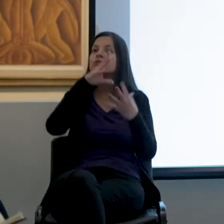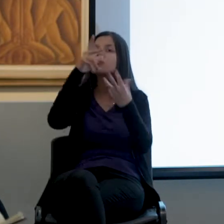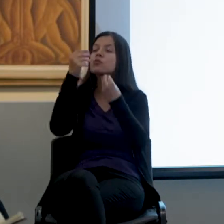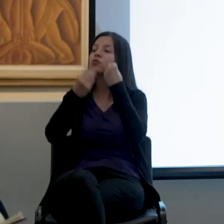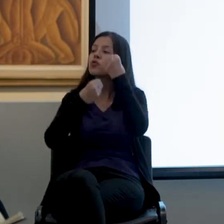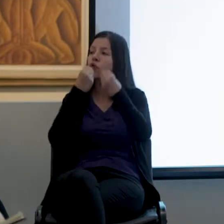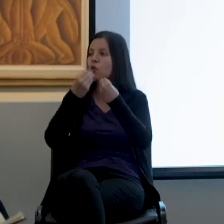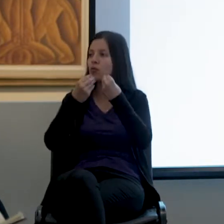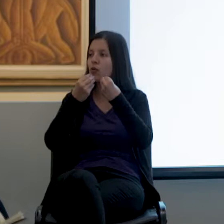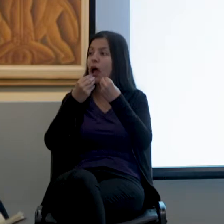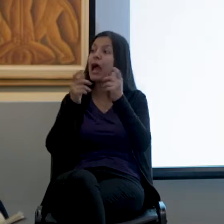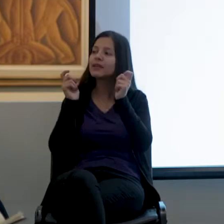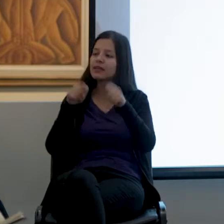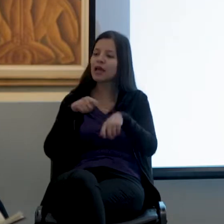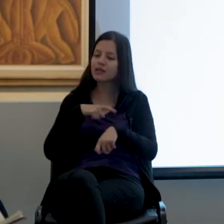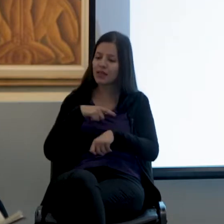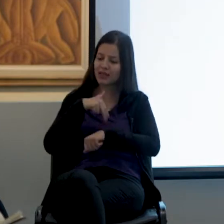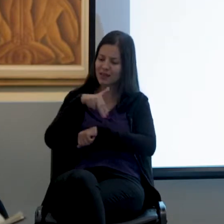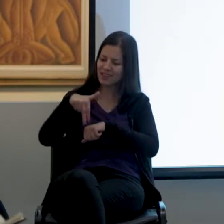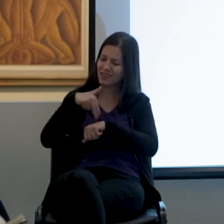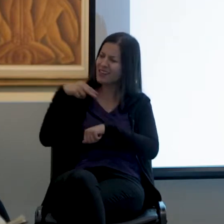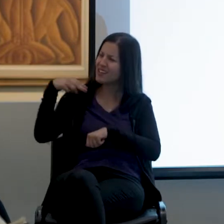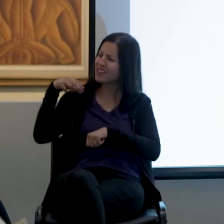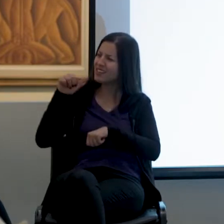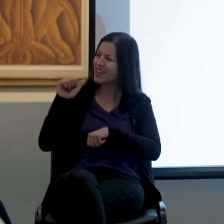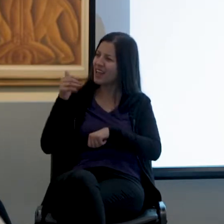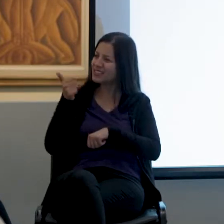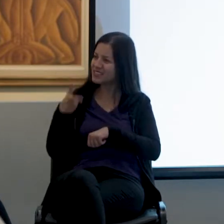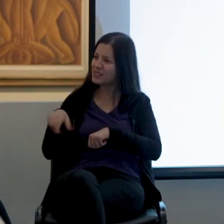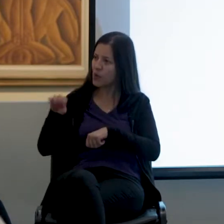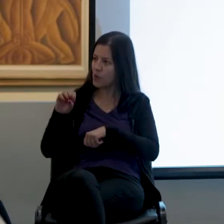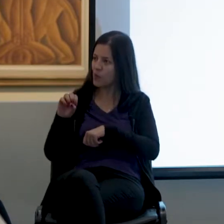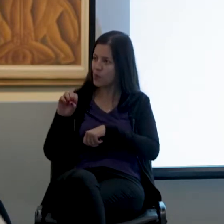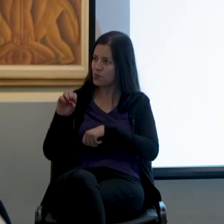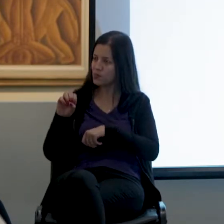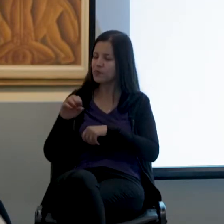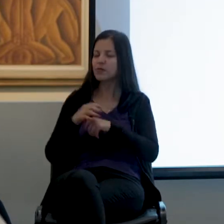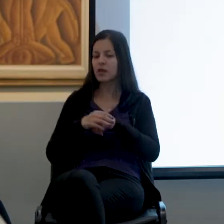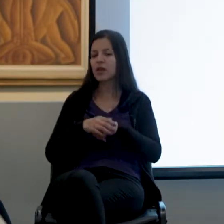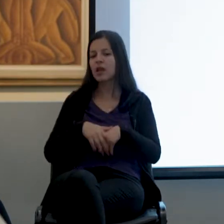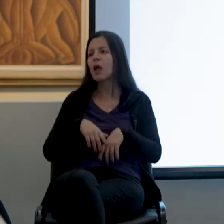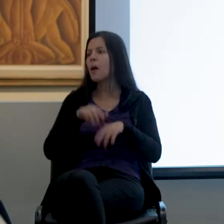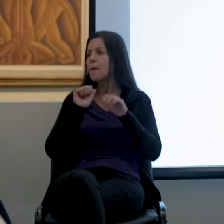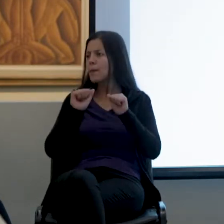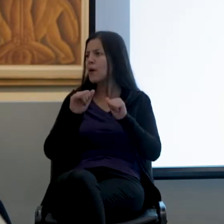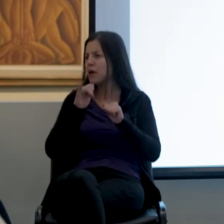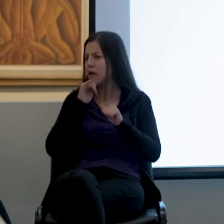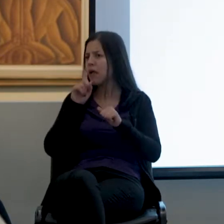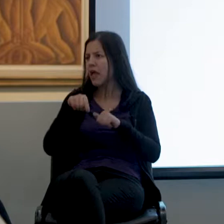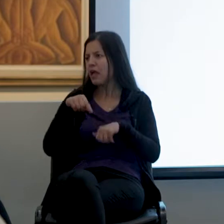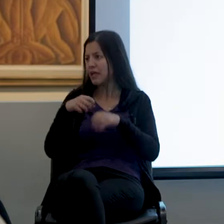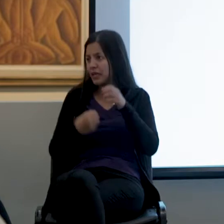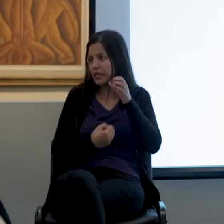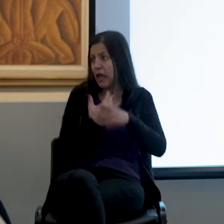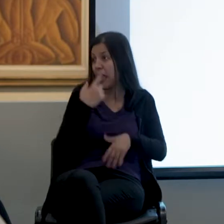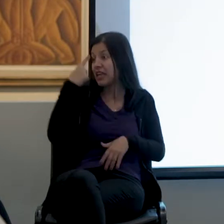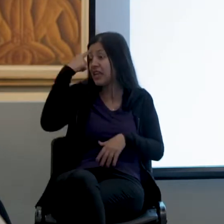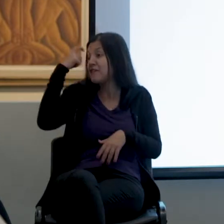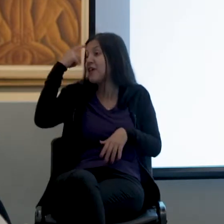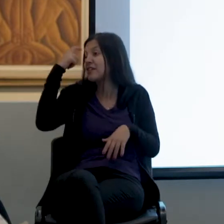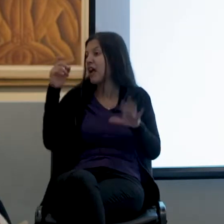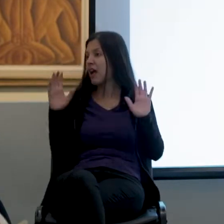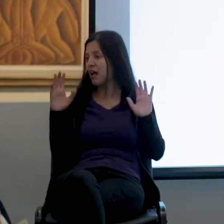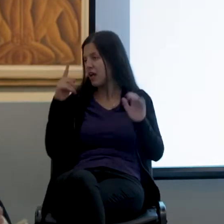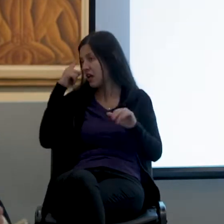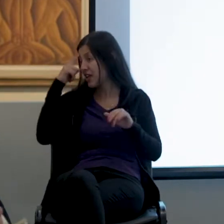né? Precisa se criar, e quando eu digo criar, pode colocar como sinônimo inventar, porque é a mesma coisa. Inventar uma